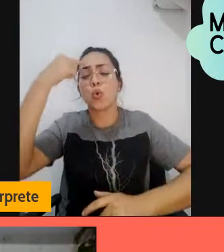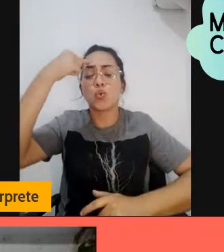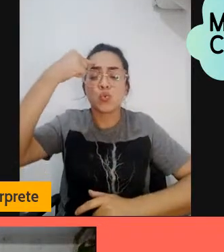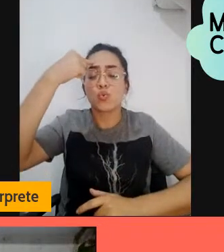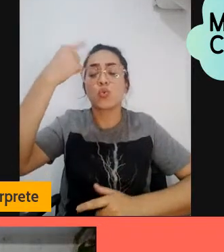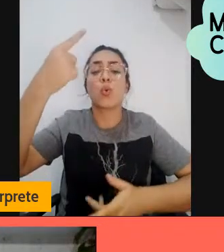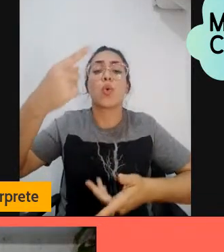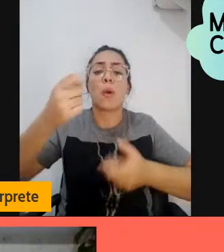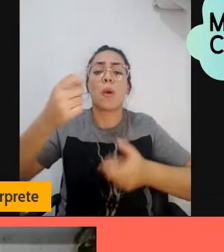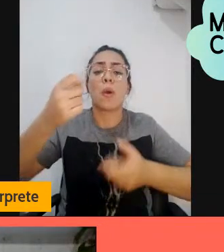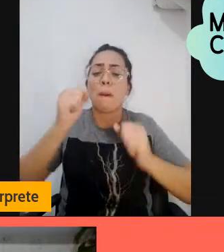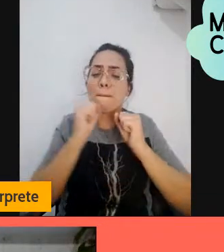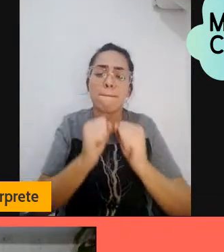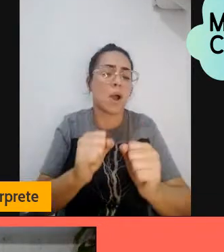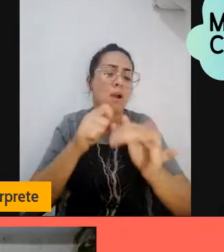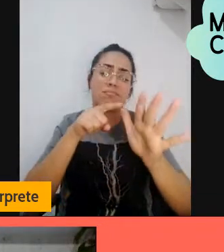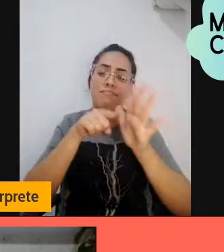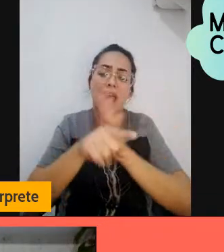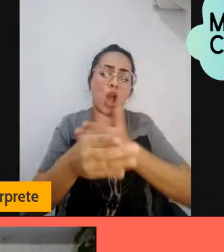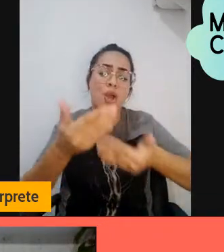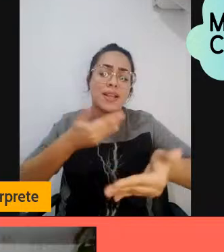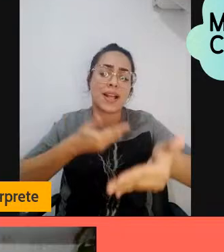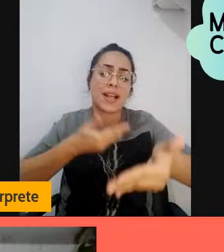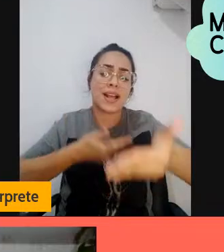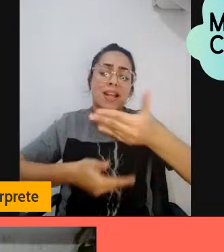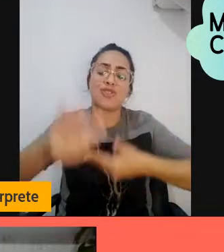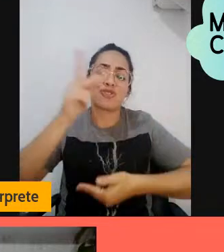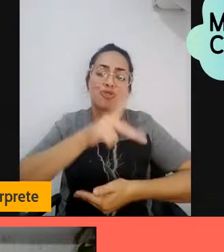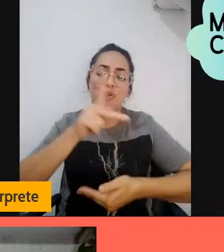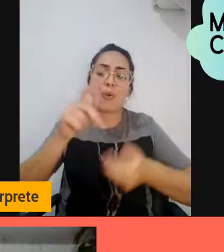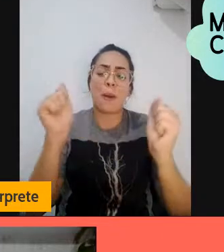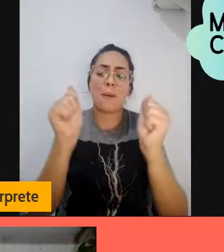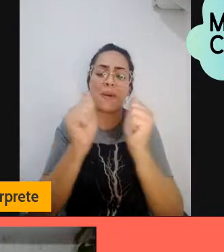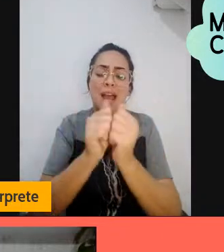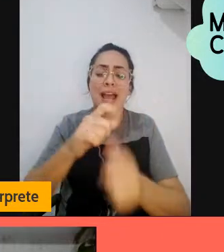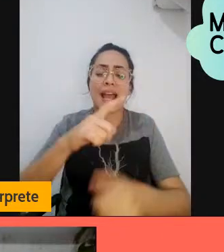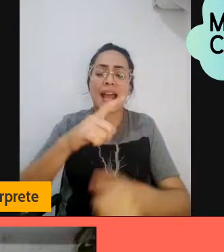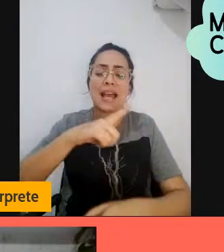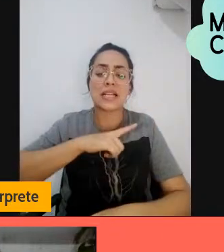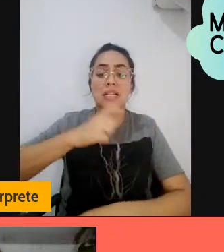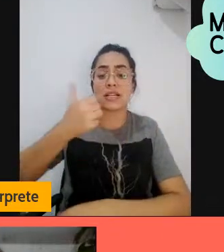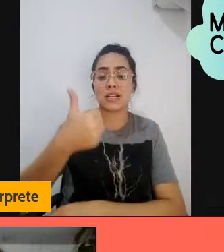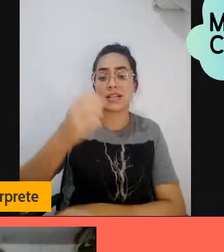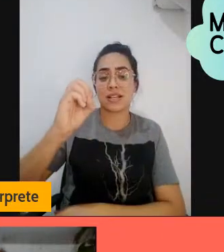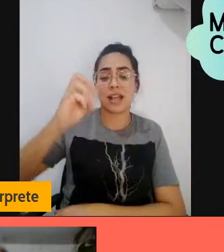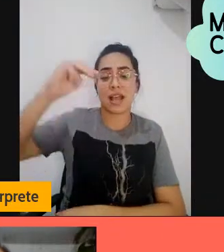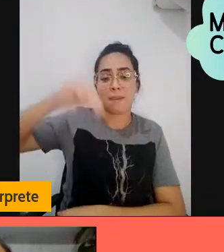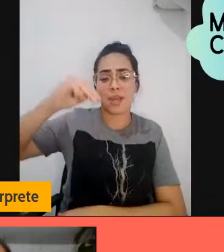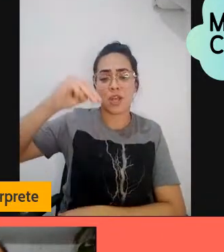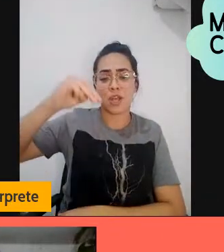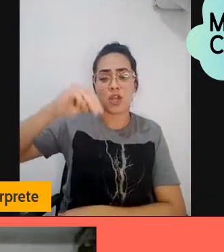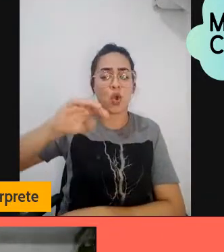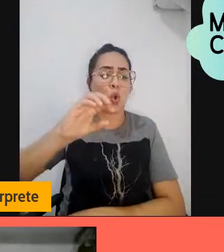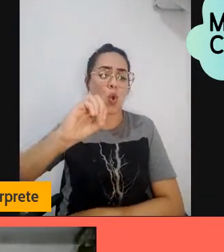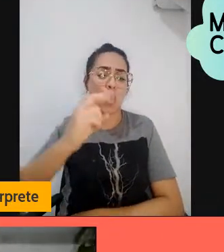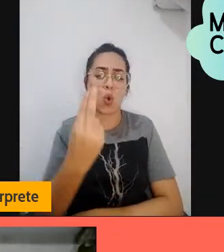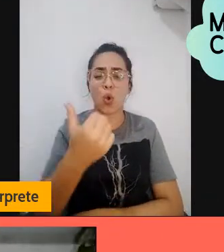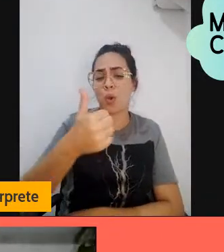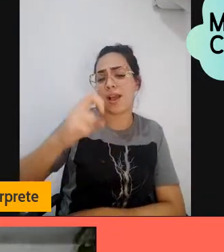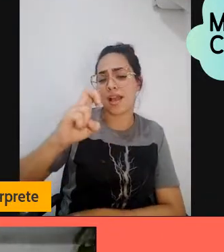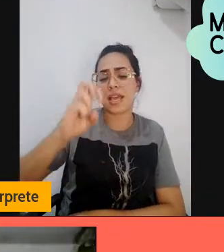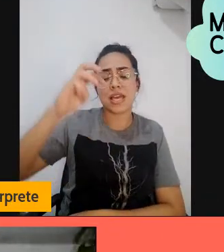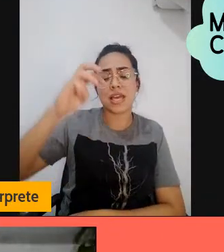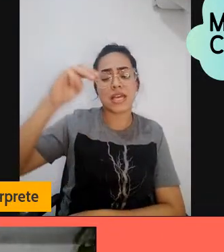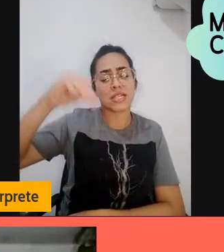Timothy. Nós teríamos uns 10 minutos para esse momento. 10 a 15 minutos.